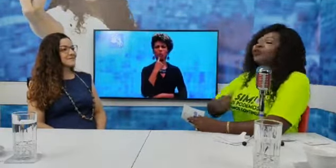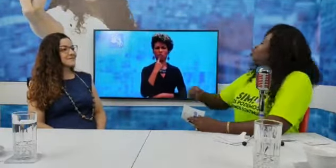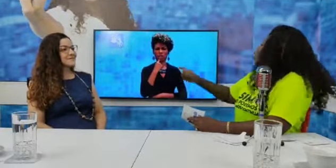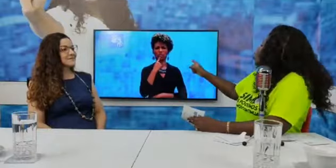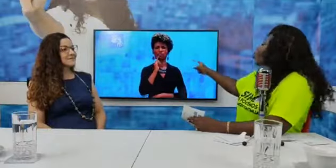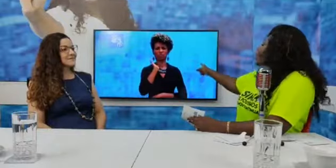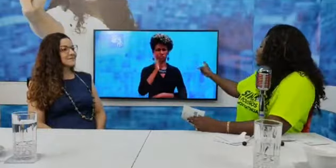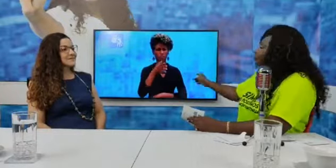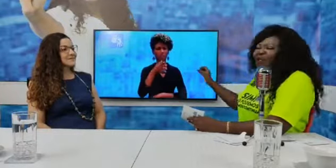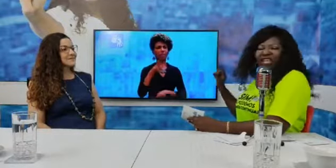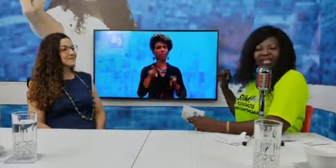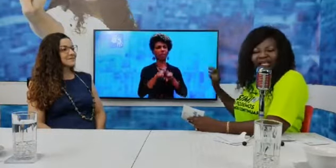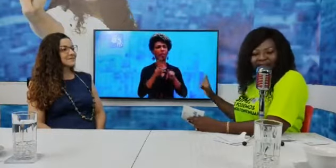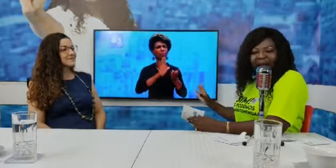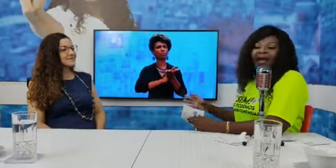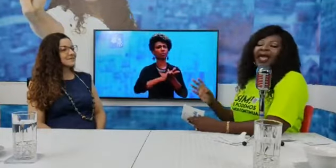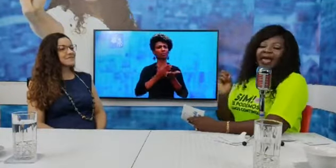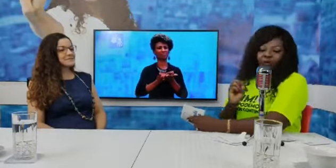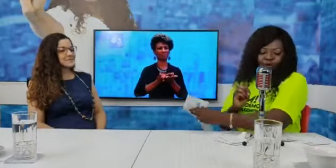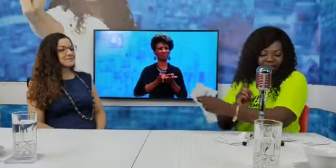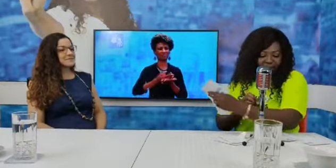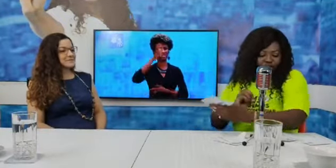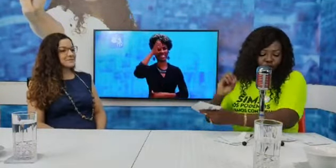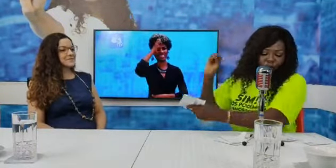E eu estou aqui com uma intérprete linda,